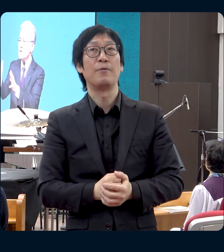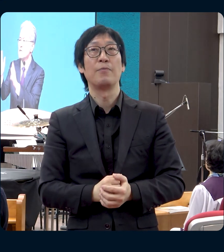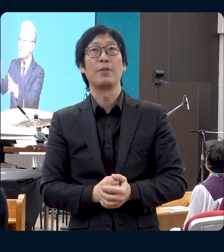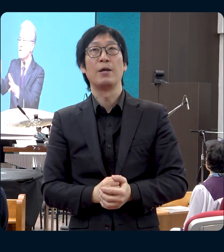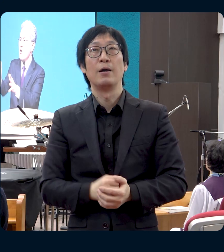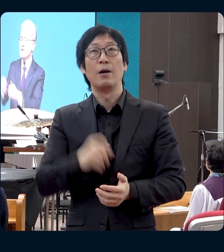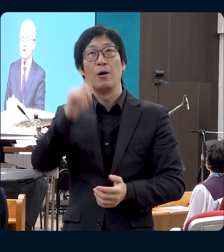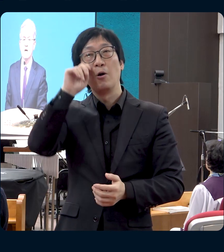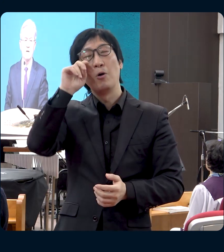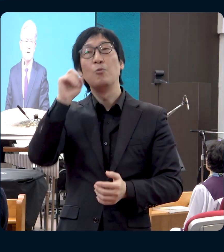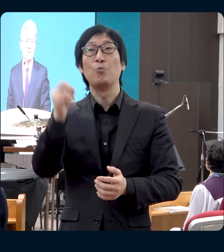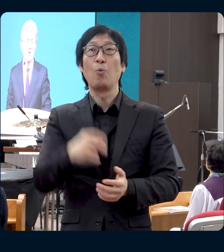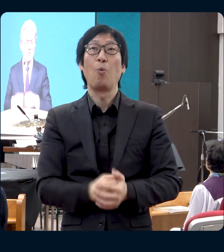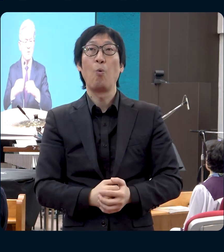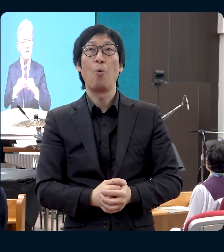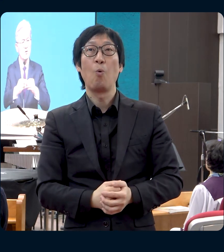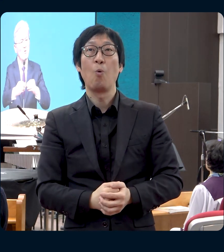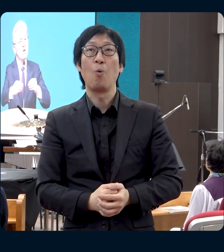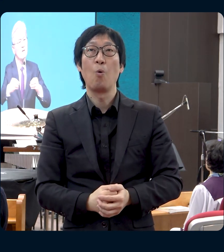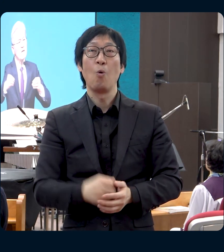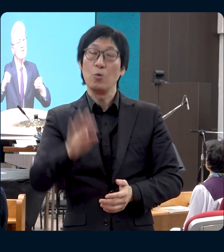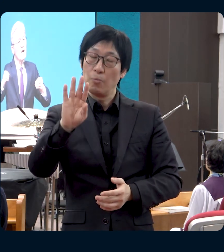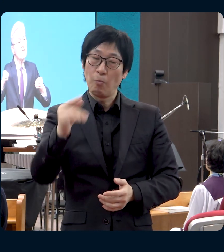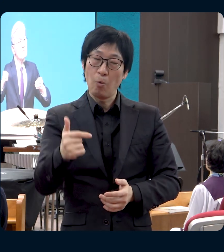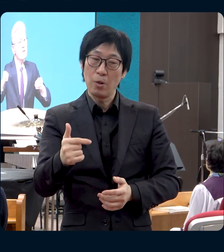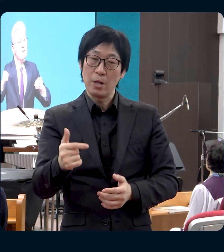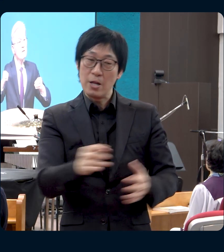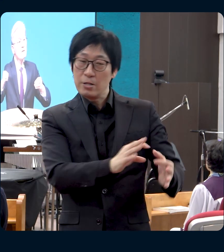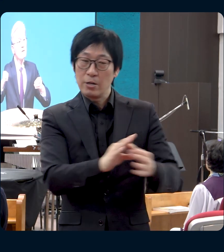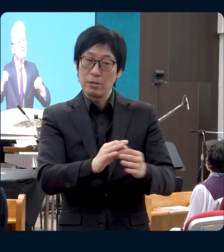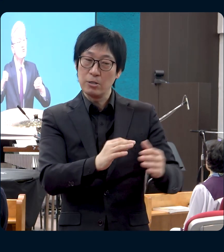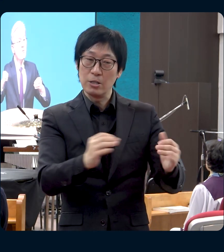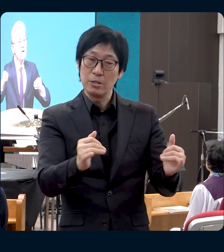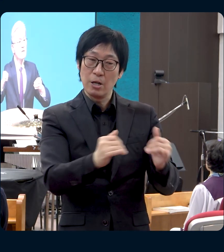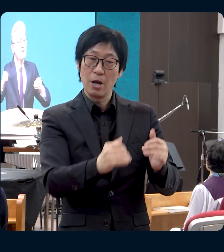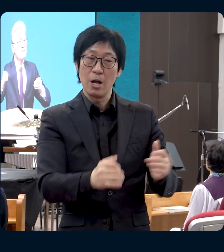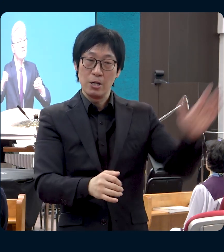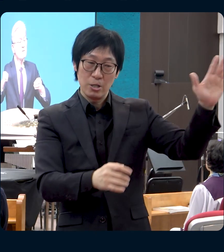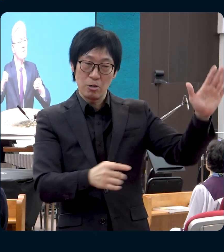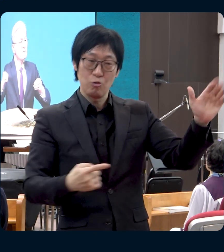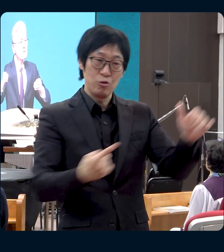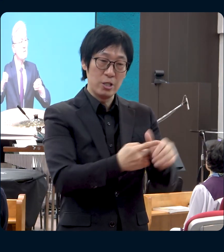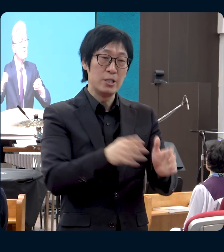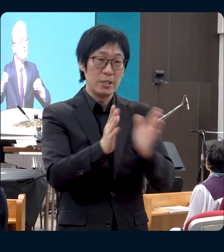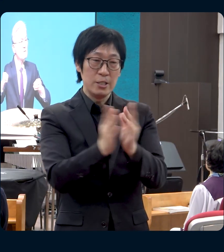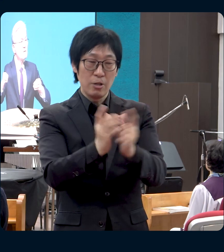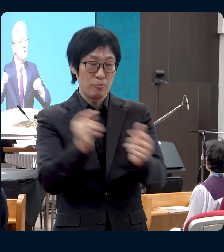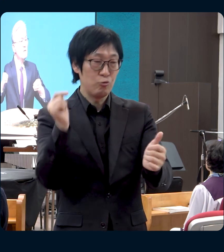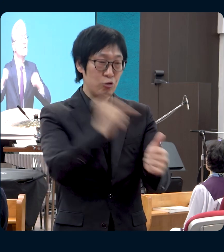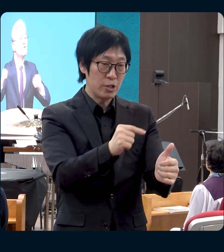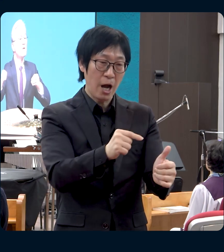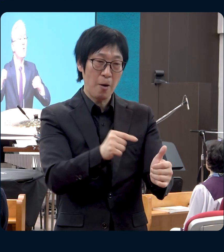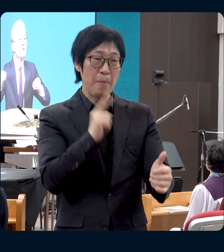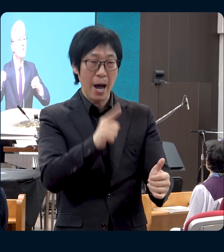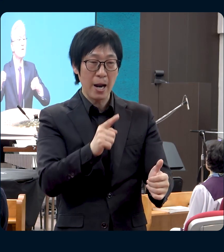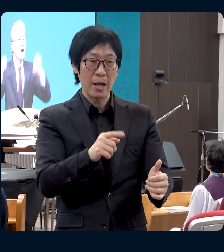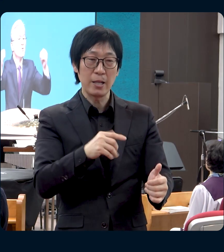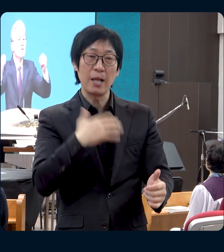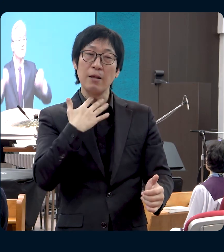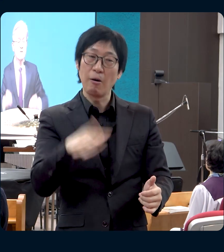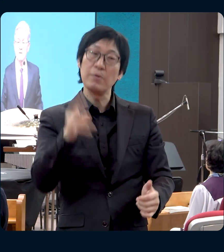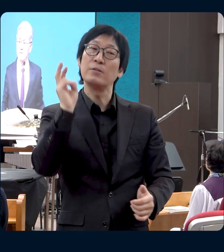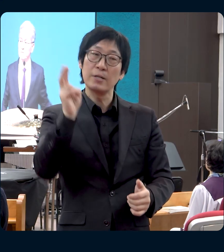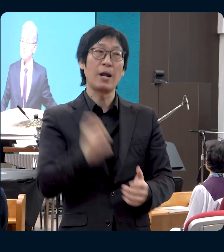발키리, 거기에 보네프 목사님이 연관은 돼 있어요. 하지만 주범이 아니에요. 이미 그 전에 보네프 목사님